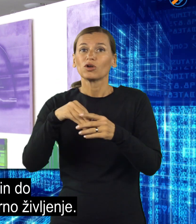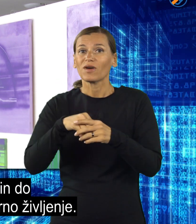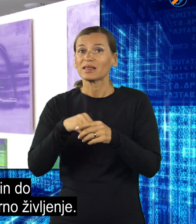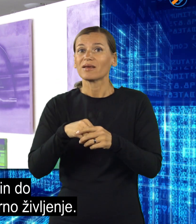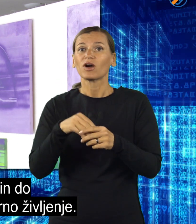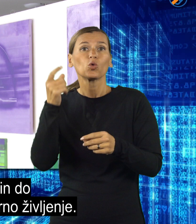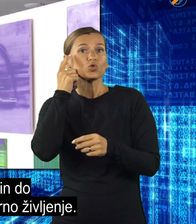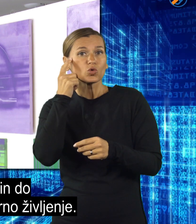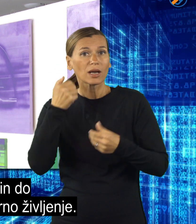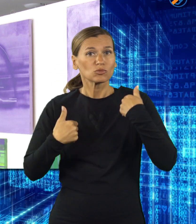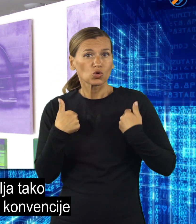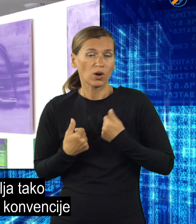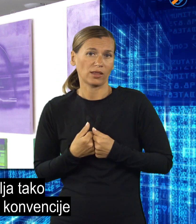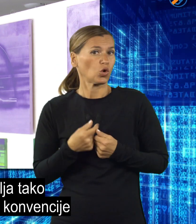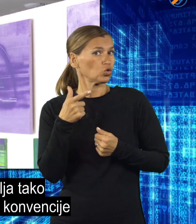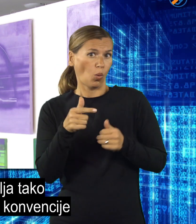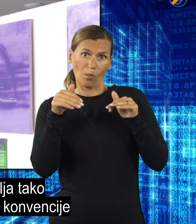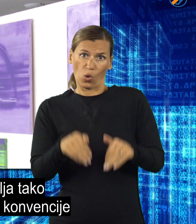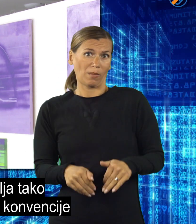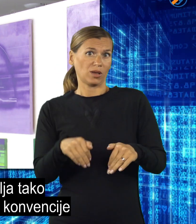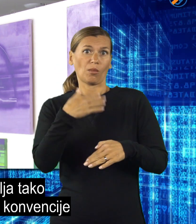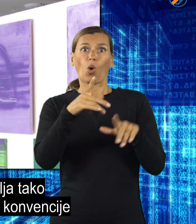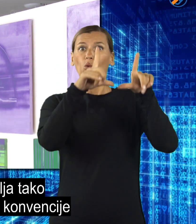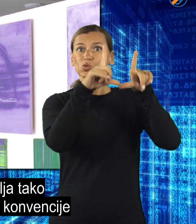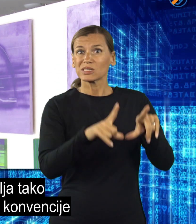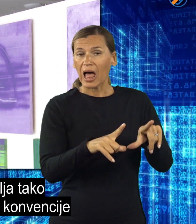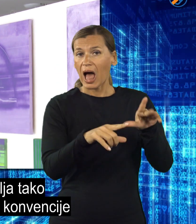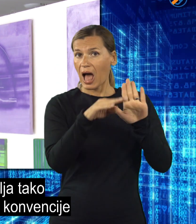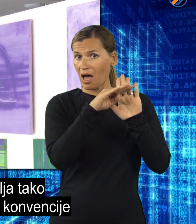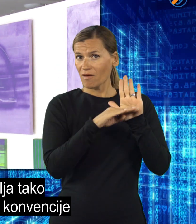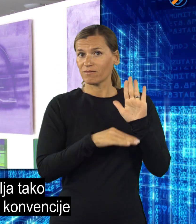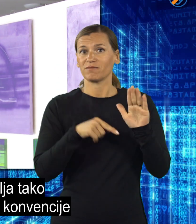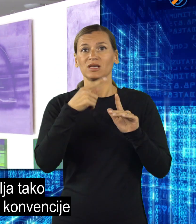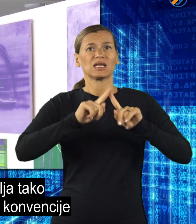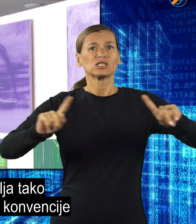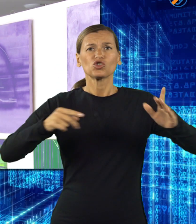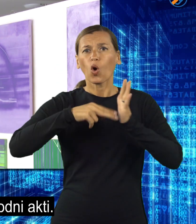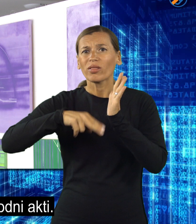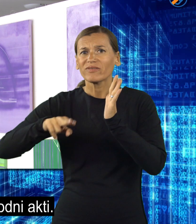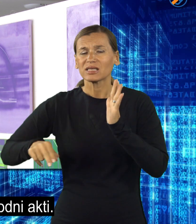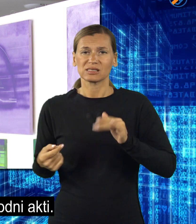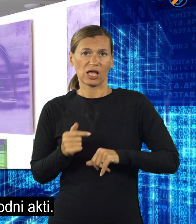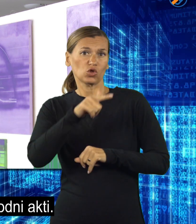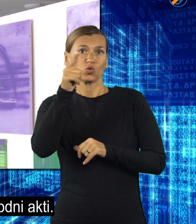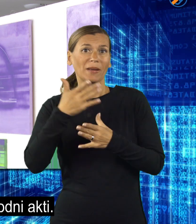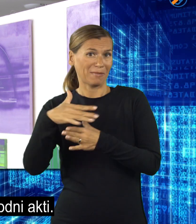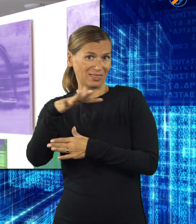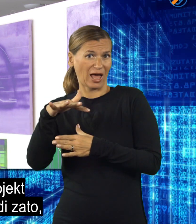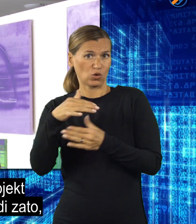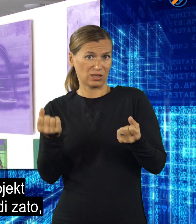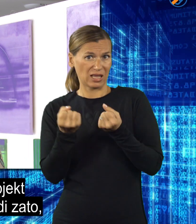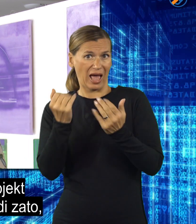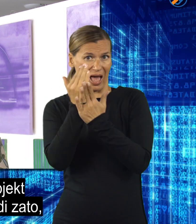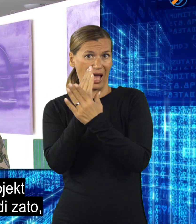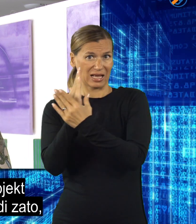v kulturno življenje. To jim zagotavlja tako ustava kot različne konvencije in drugi mednarodni akti.